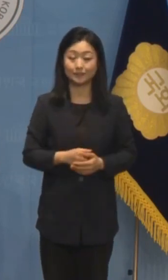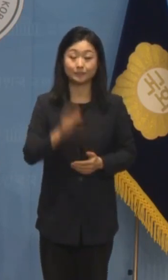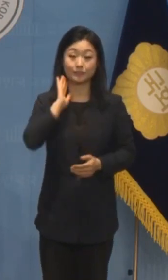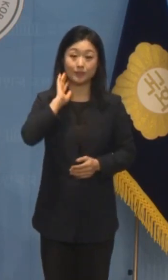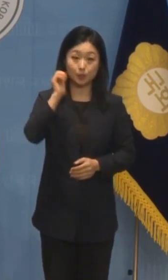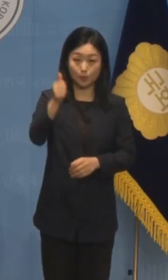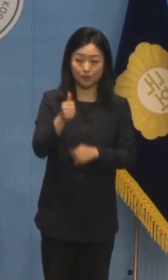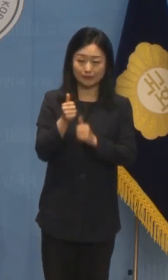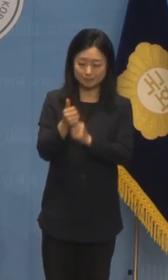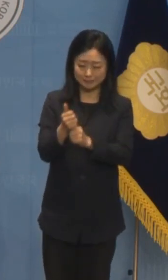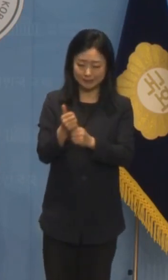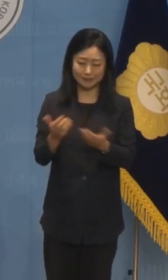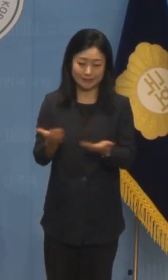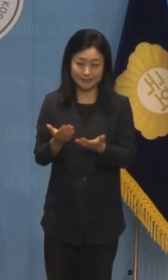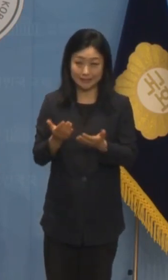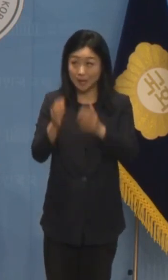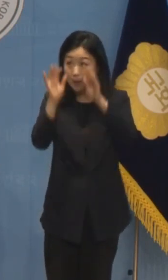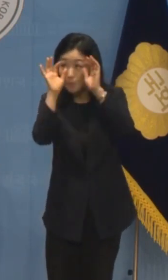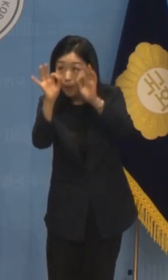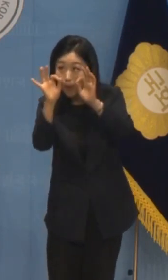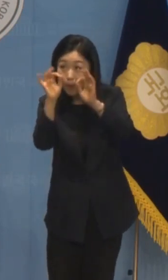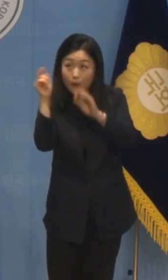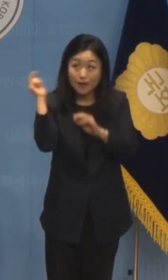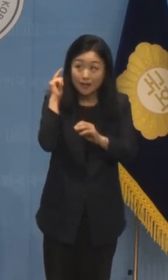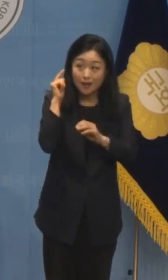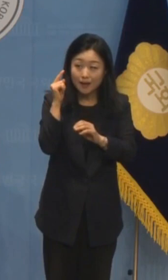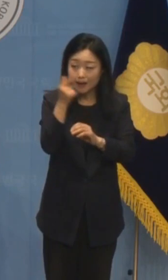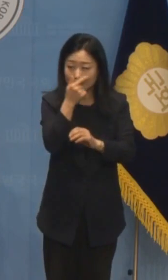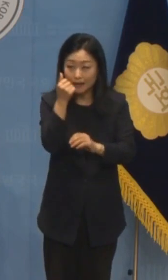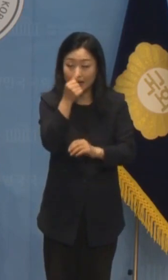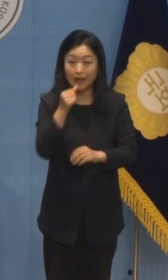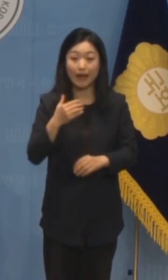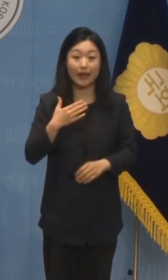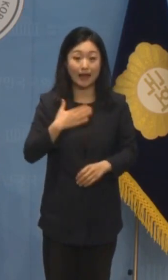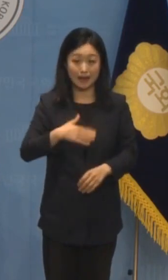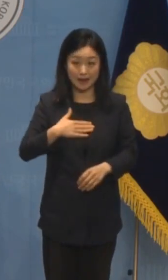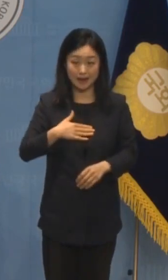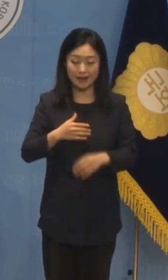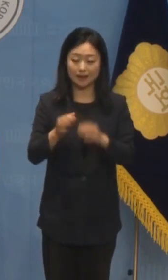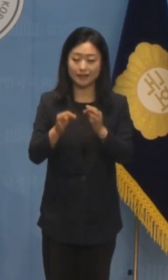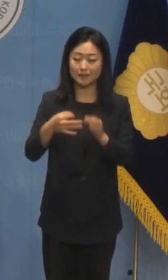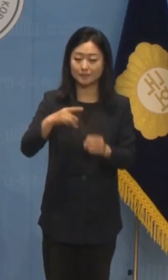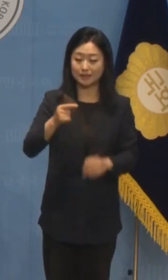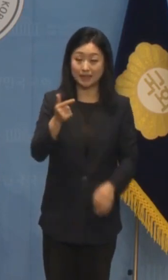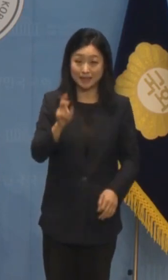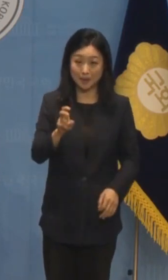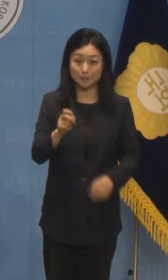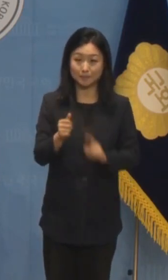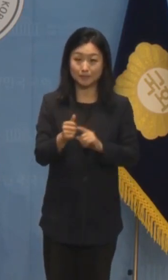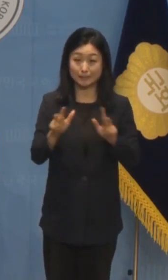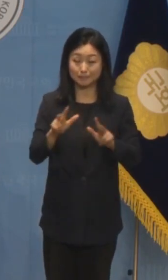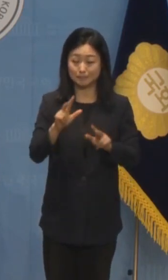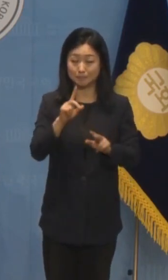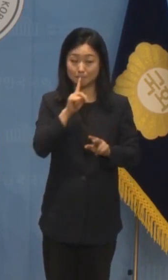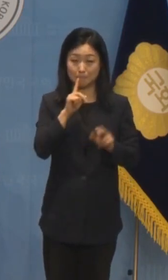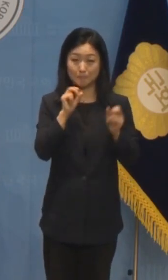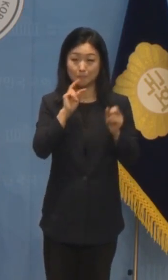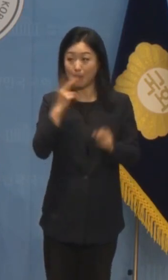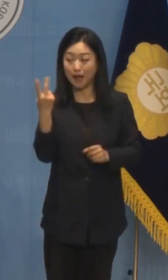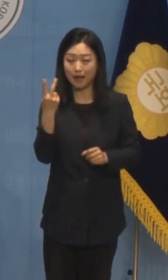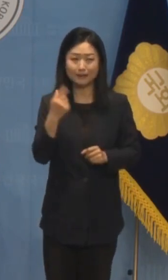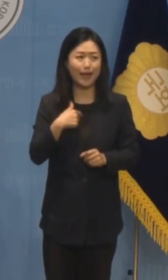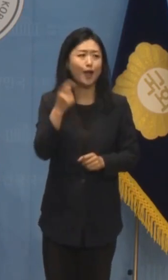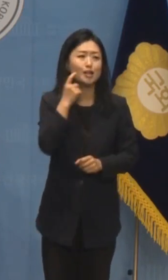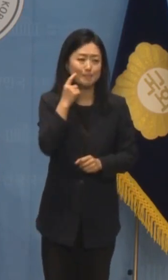대통령실에 근무하면서 보고 들은 것이 많았을 겁니다. 김대남 씨는 이제 와서 거짓말이었다고 발뺌하는